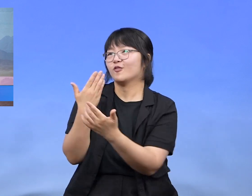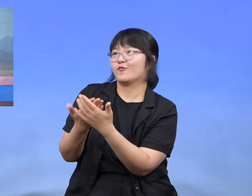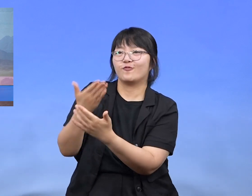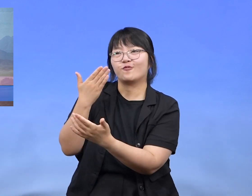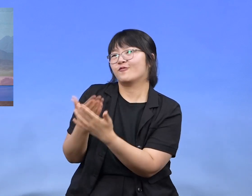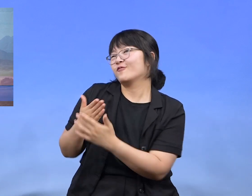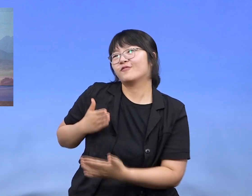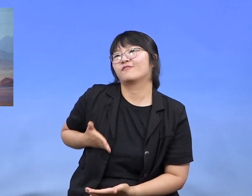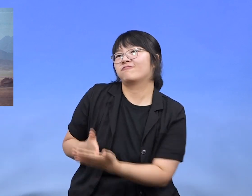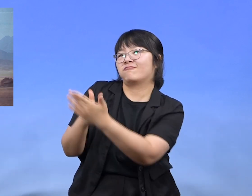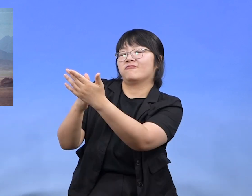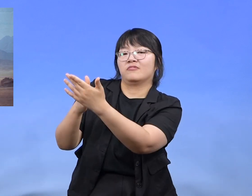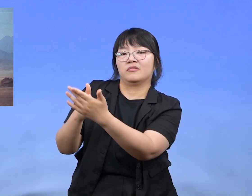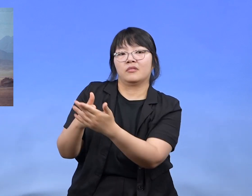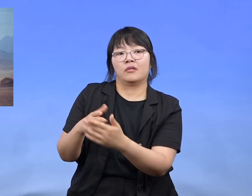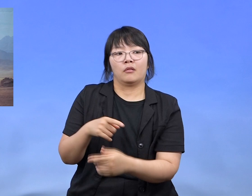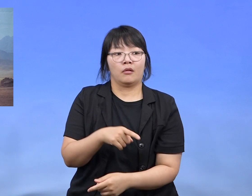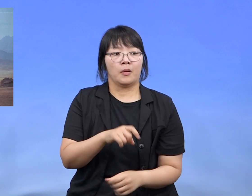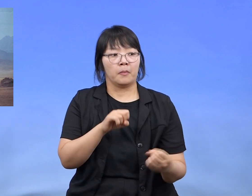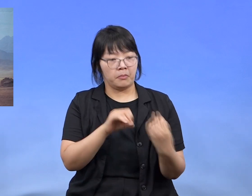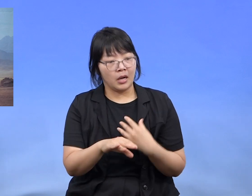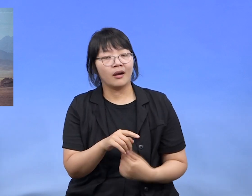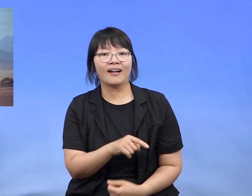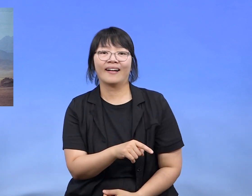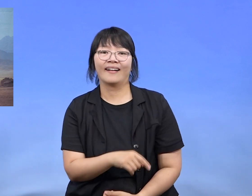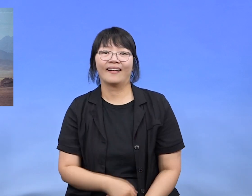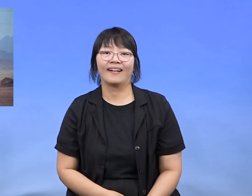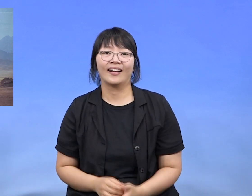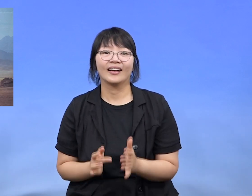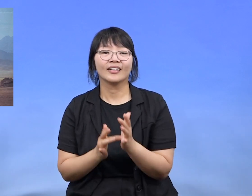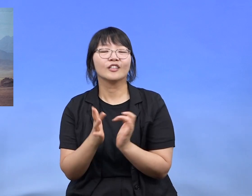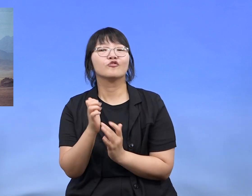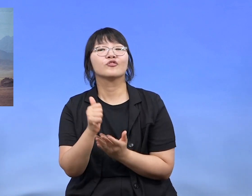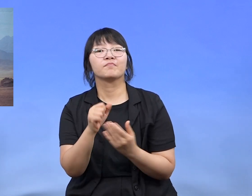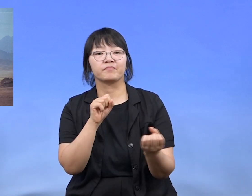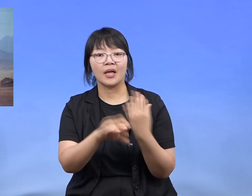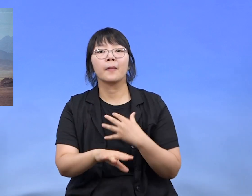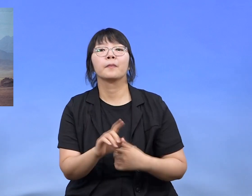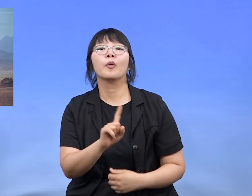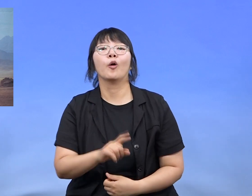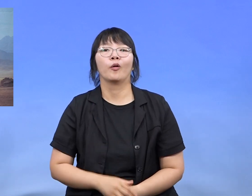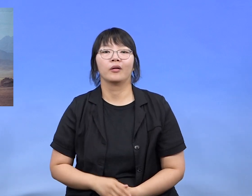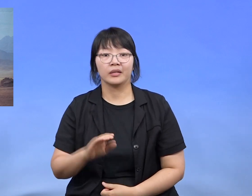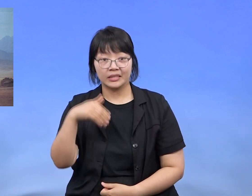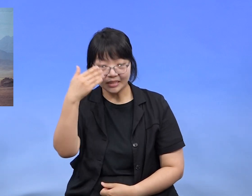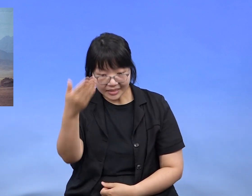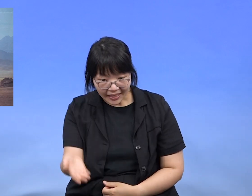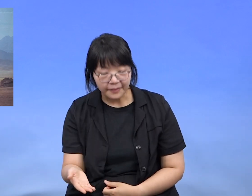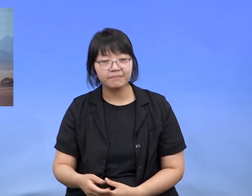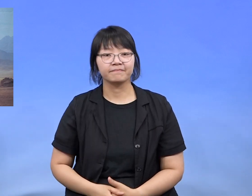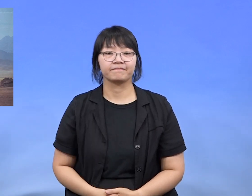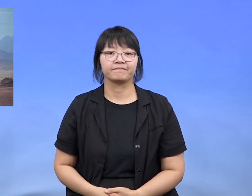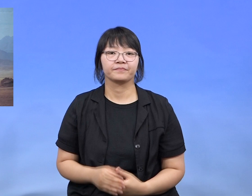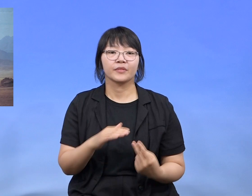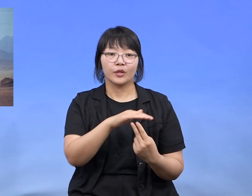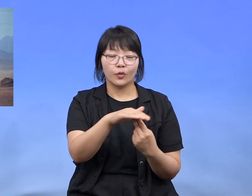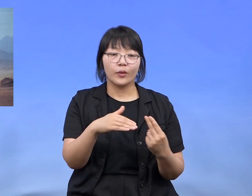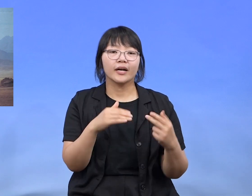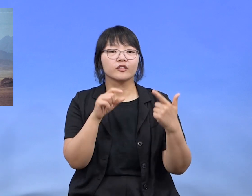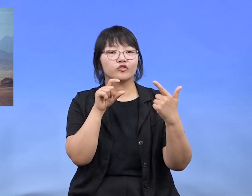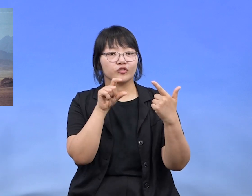이게 백성들의 반응이에요. 네. 근데 예수님 어떻게 말씀하셨을까요? 그 다음 절. 자, 요한복음